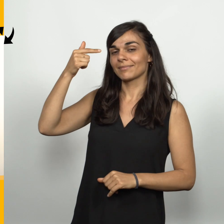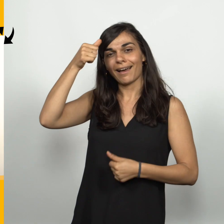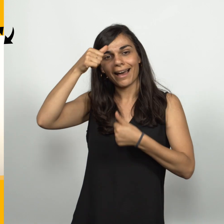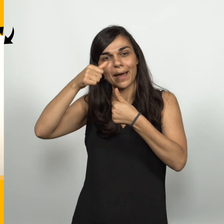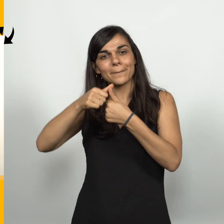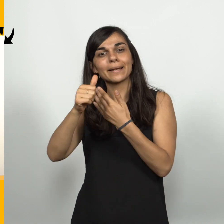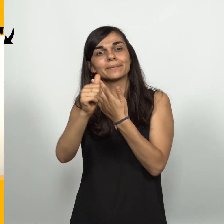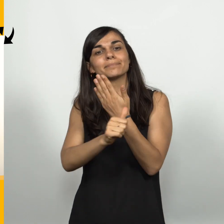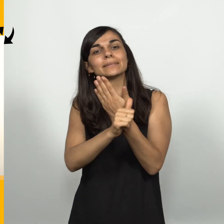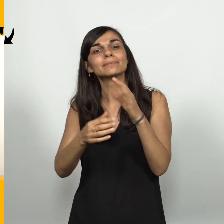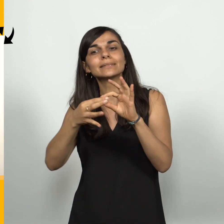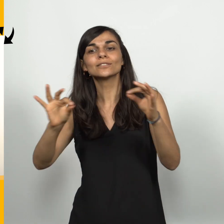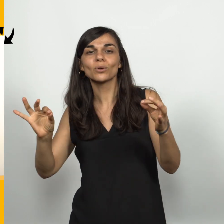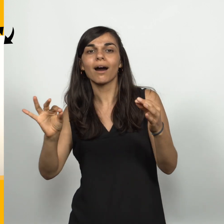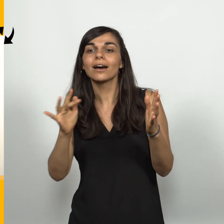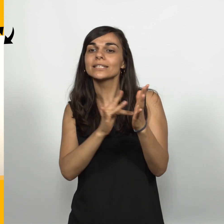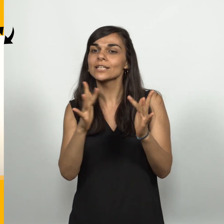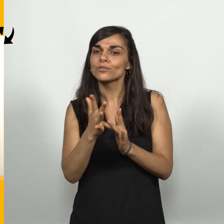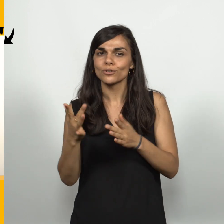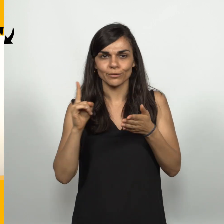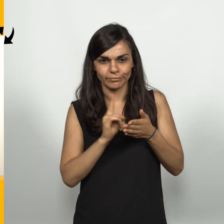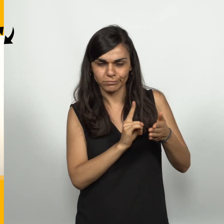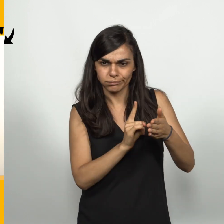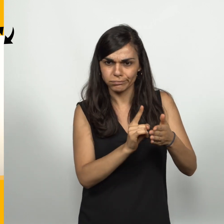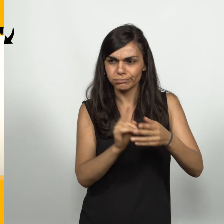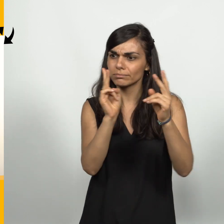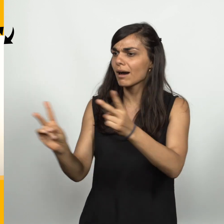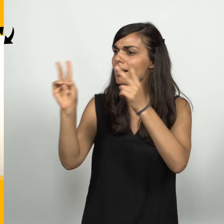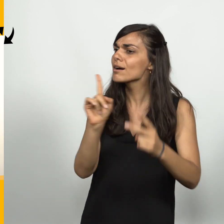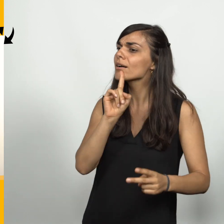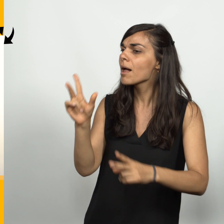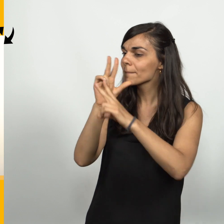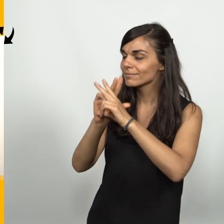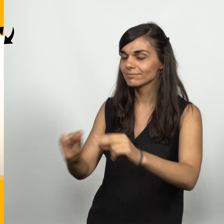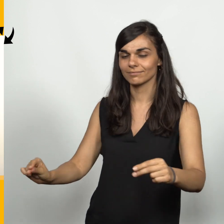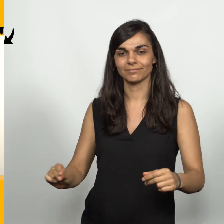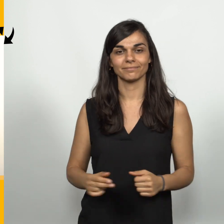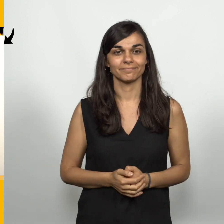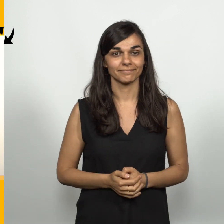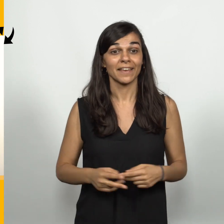s'arrête. Aujourd'hui, Jésus est dans la barque de votre vie et avec autorité, il parle aussi à